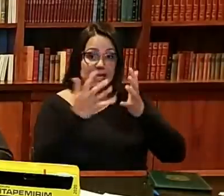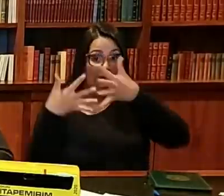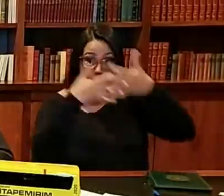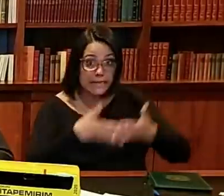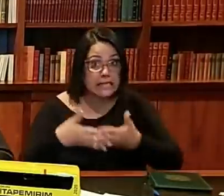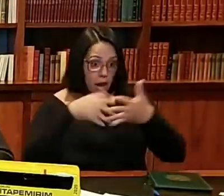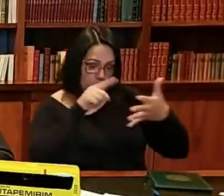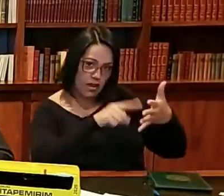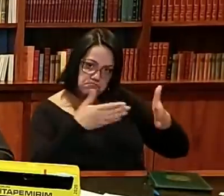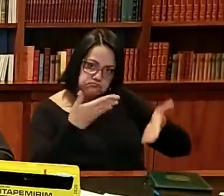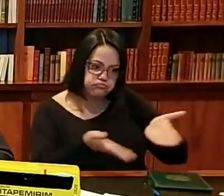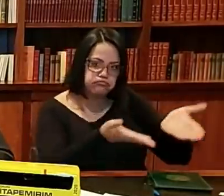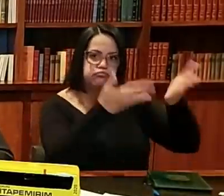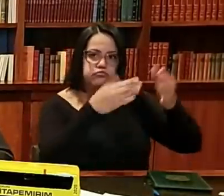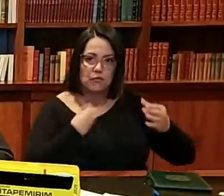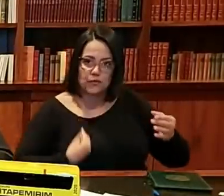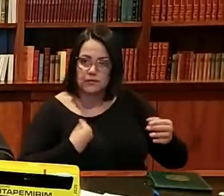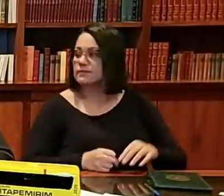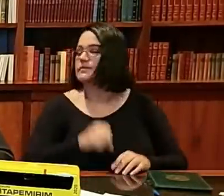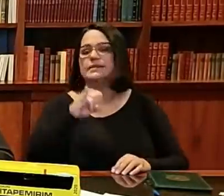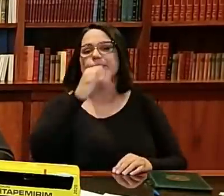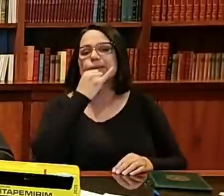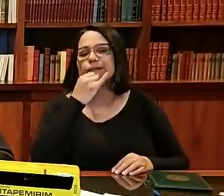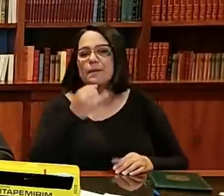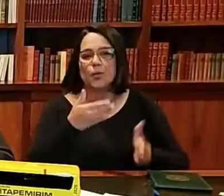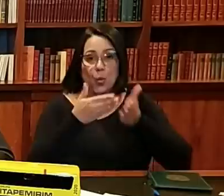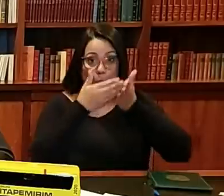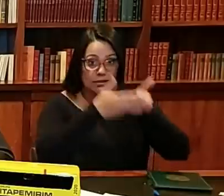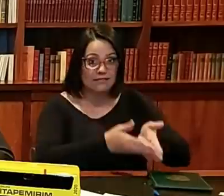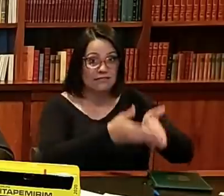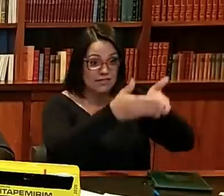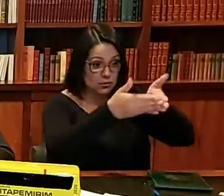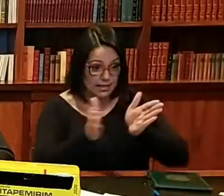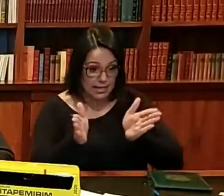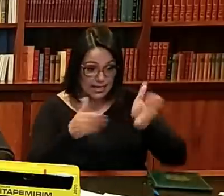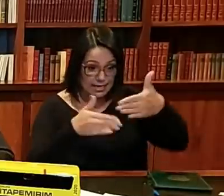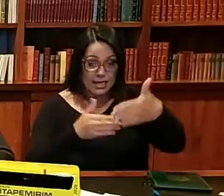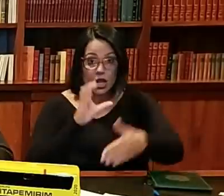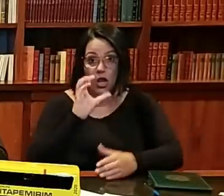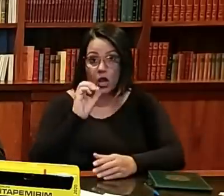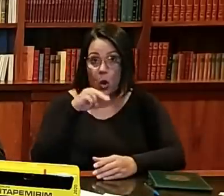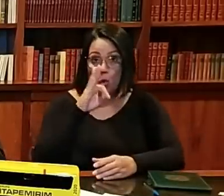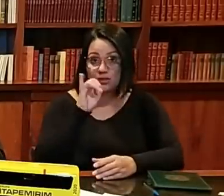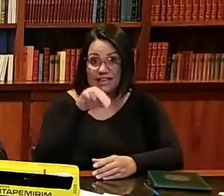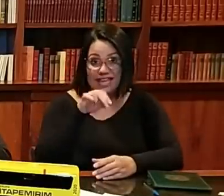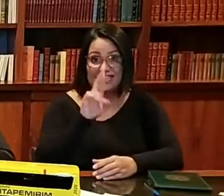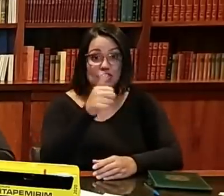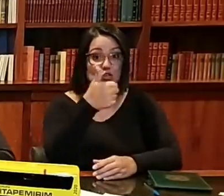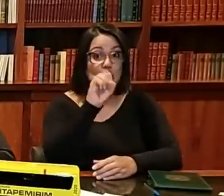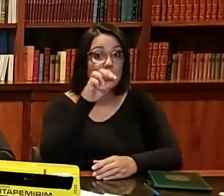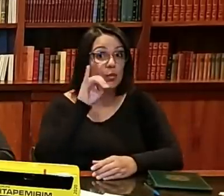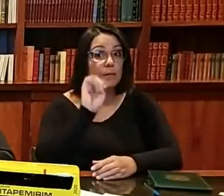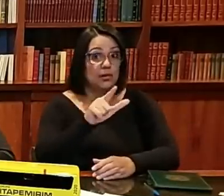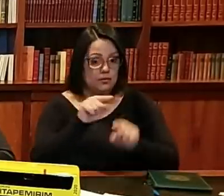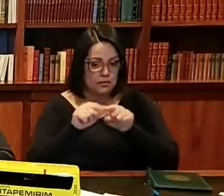no momento. Presidente, se um navio sai do porto com 18 mil contêineres, 18 mil contêineres tem que chegar no porto, 18 mil contêineres tem que